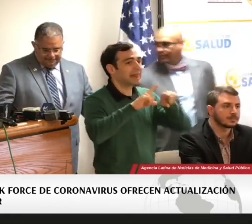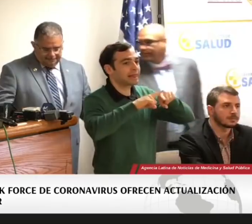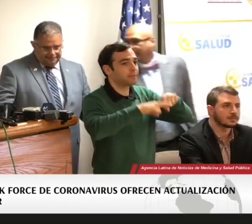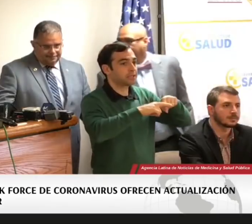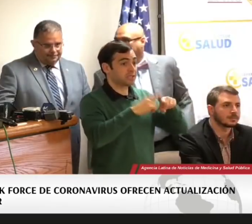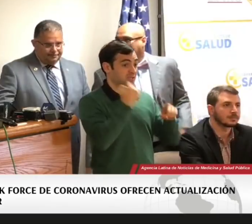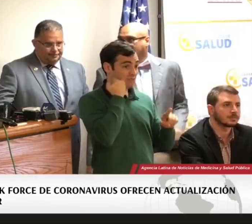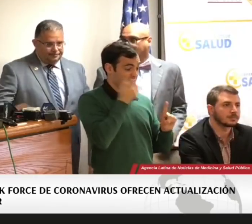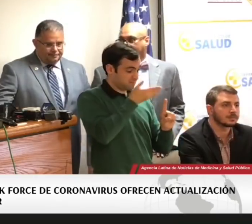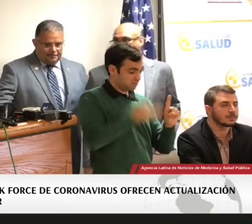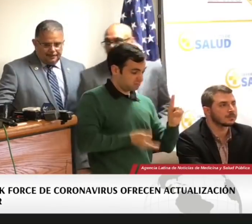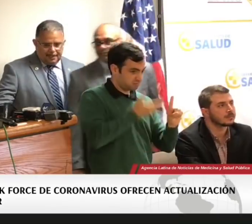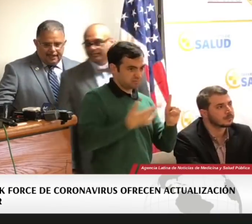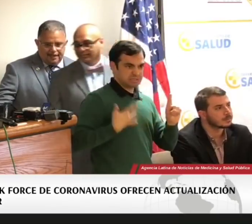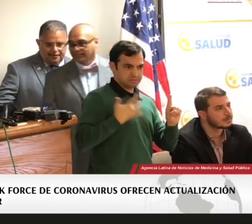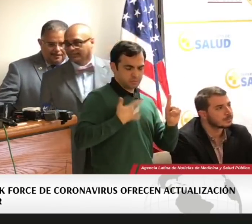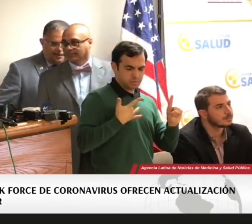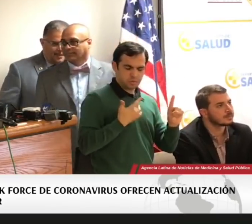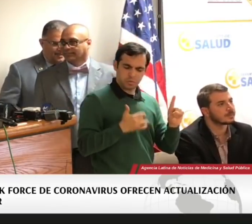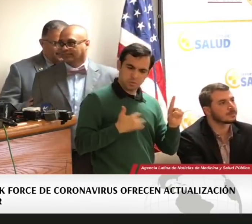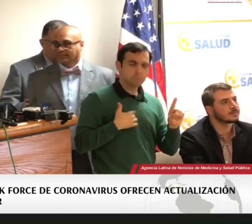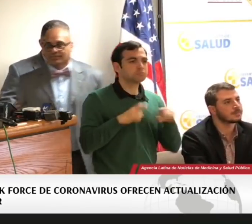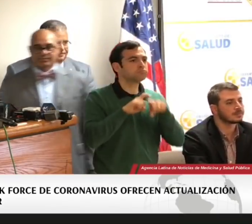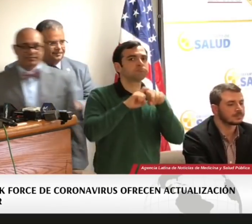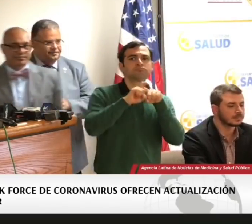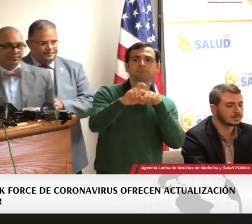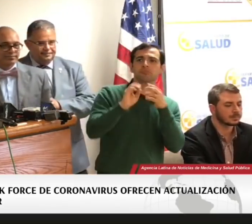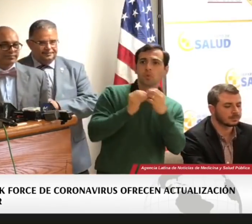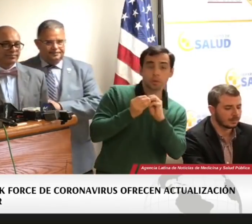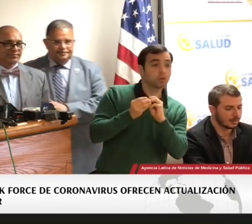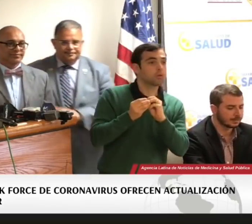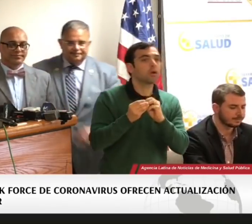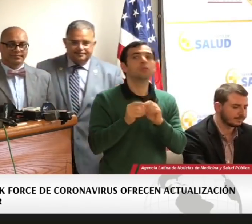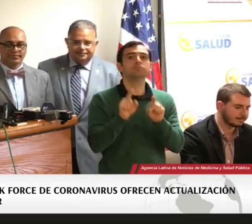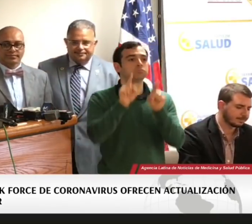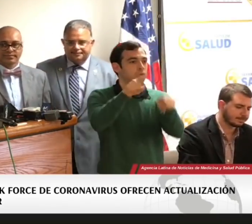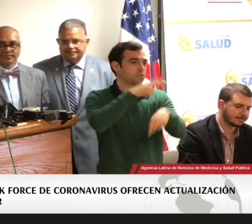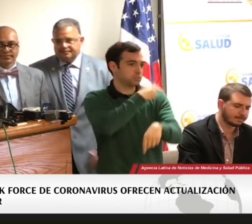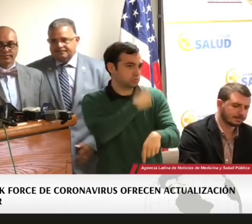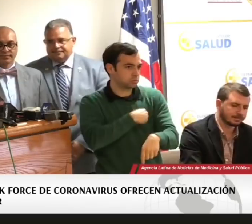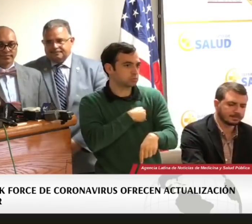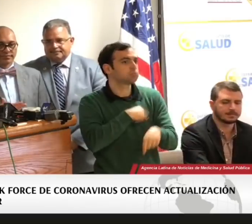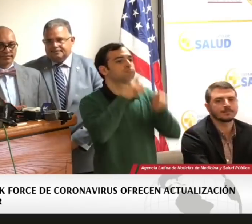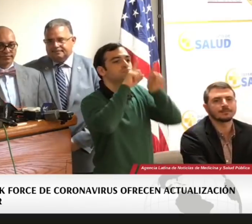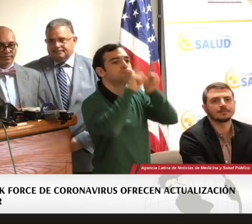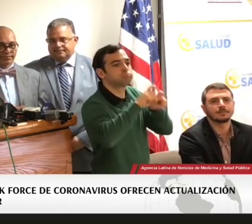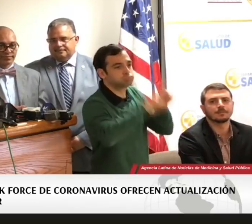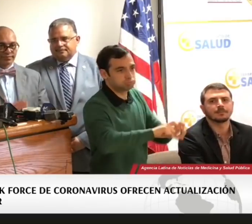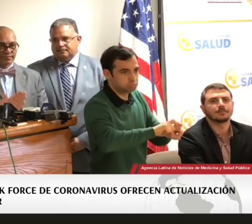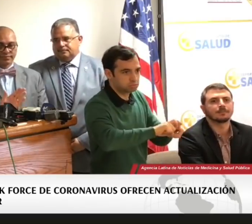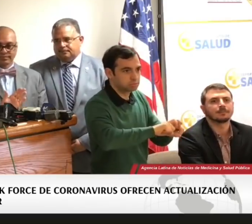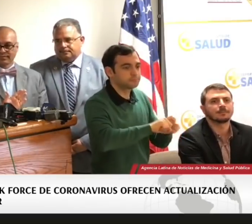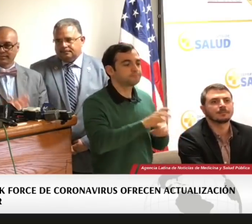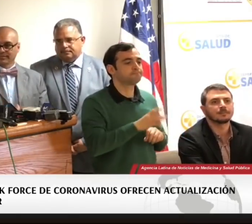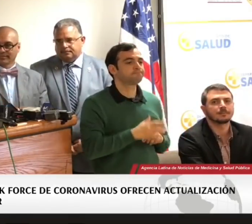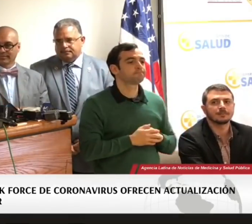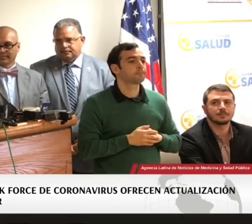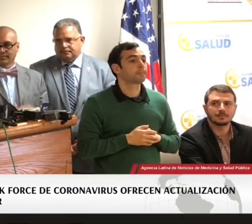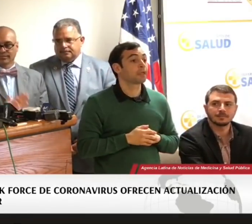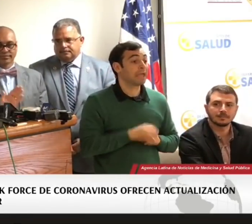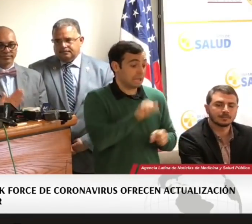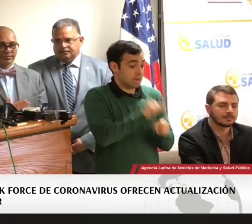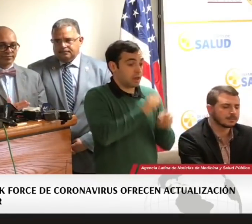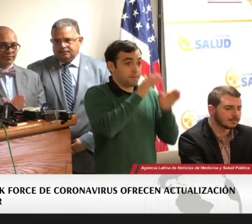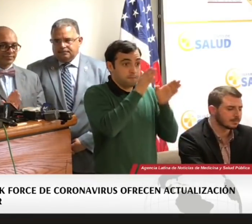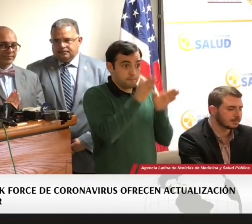la persona tiene síntomas, pues va a llamar al número, va a ir al hospital para que se haga el cernimiento. Así que, con relación a los funcionarios